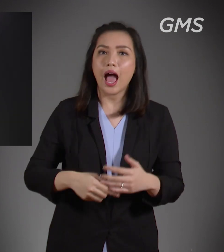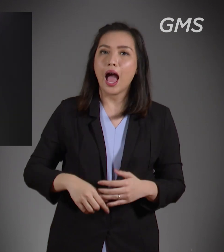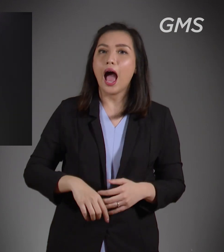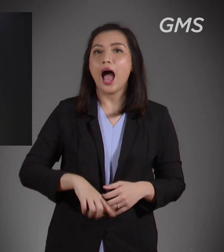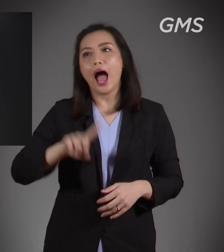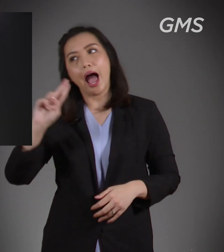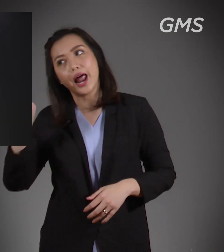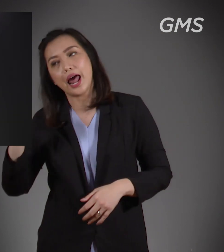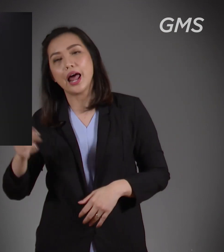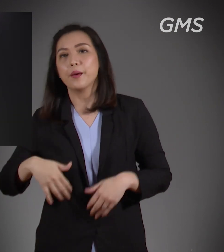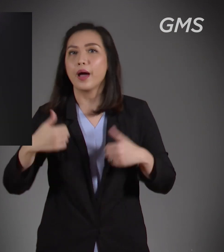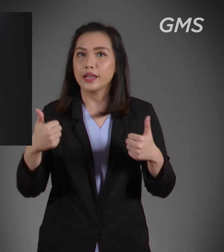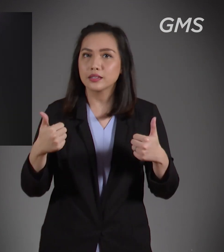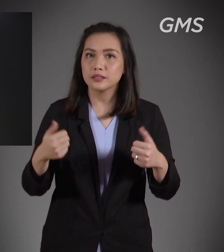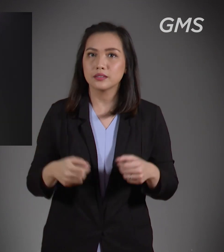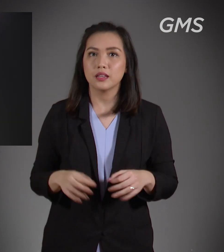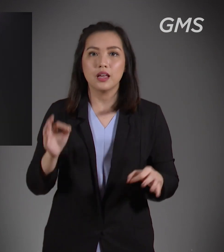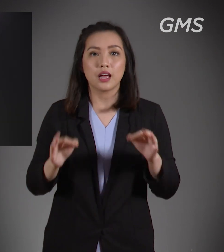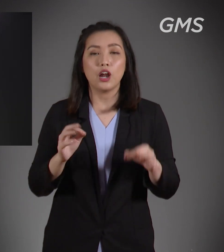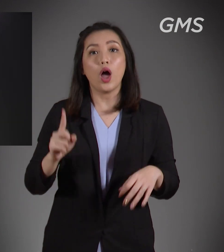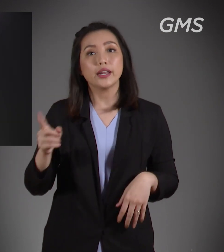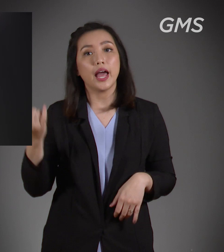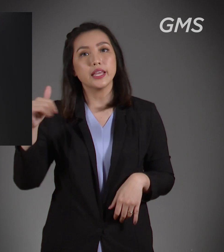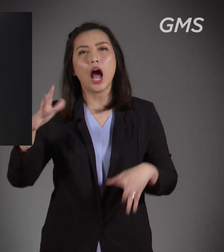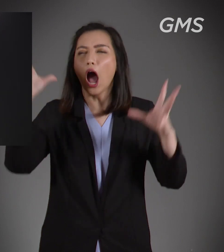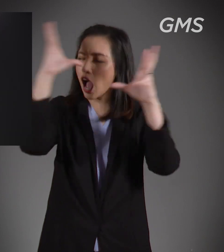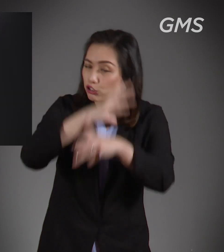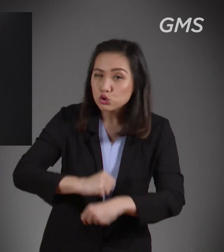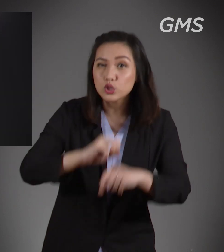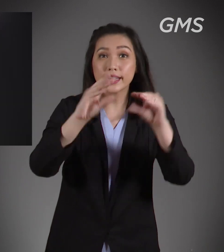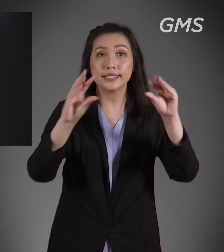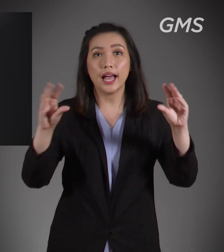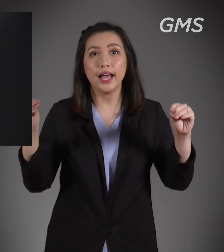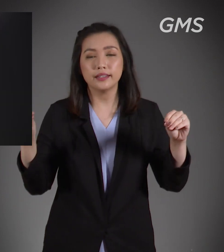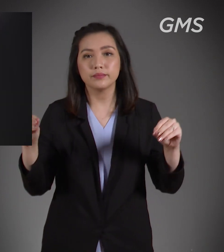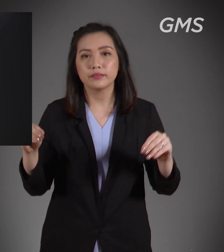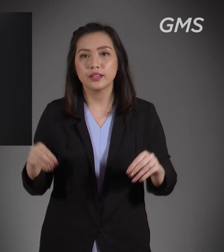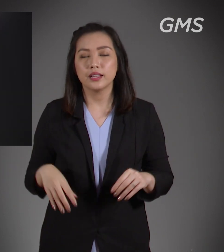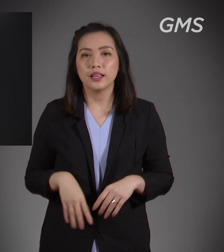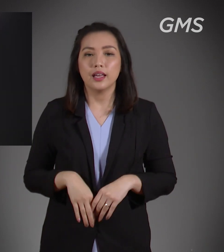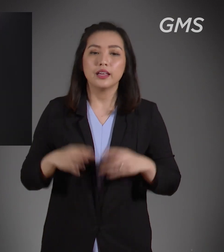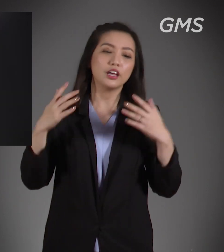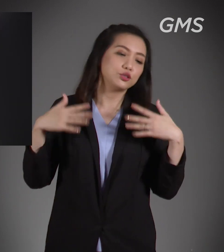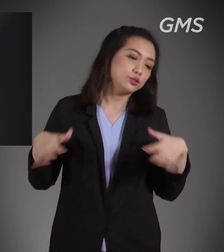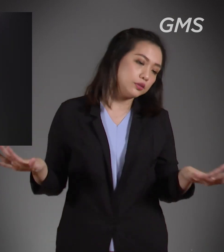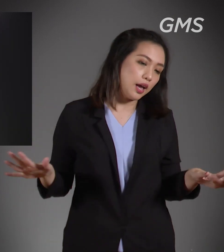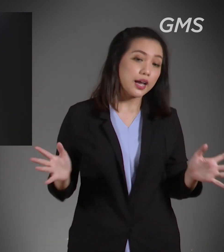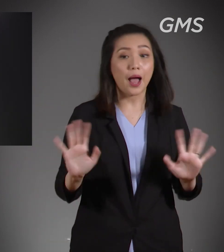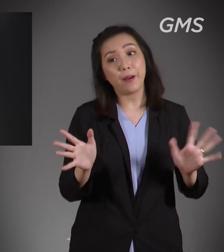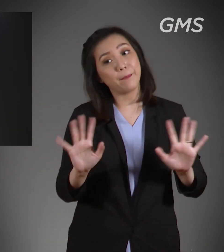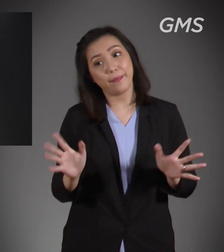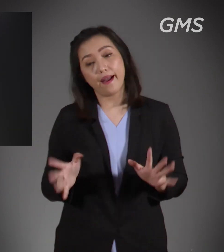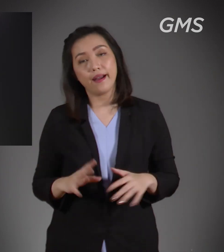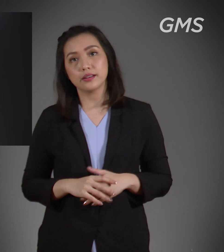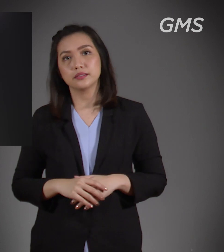jatuh atau bangkrut sesuatu. Dia lihat ya sudahlah. There are still some good things. Sayang kan, itu bukan plan A-nya